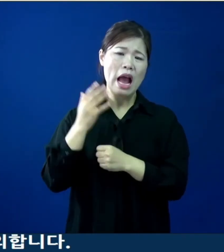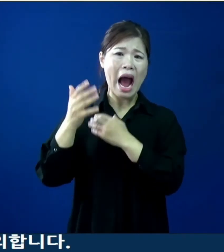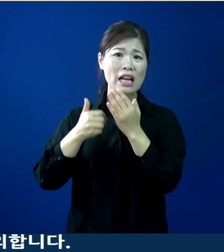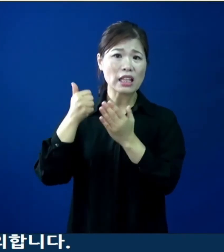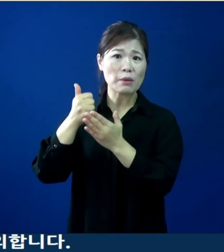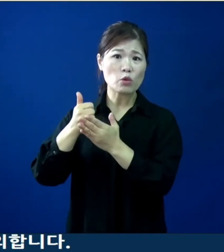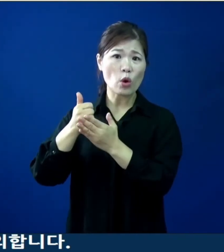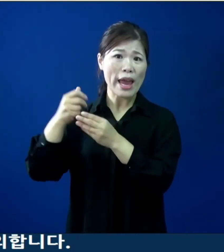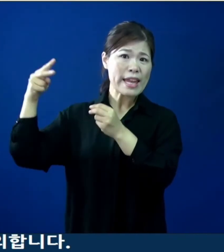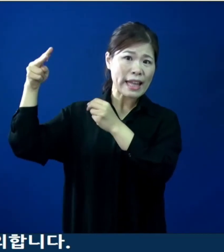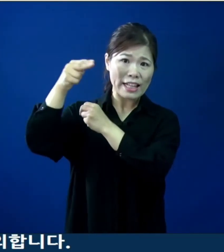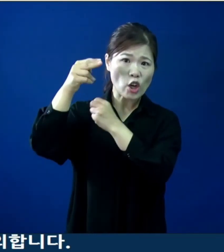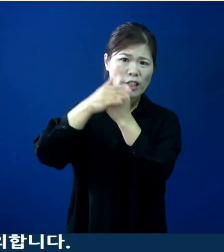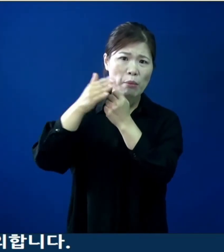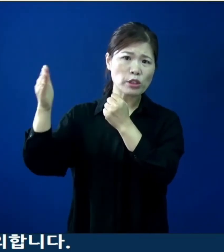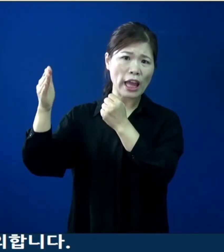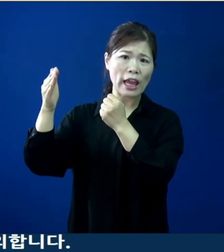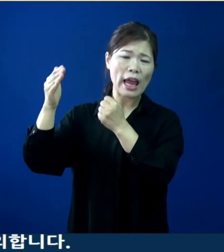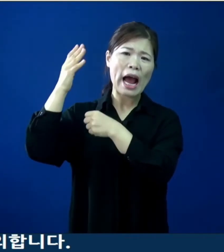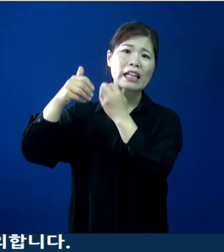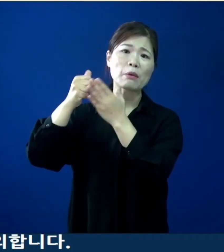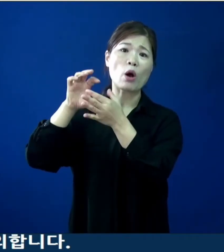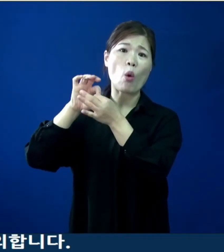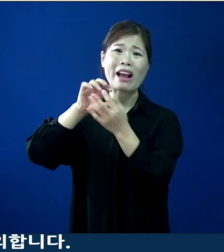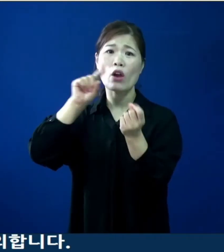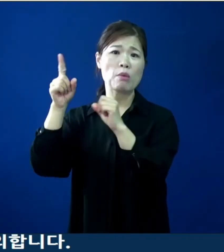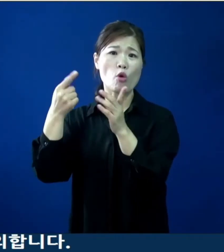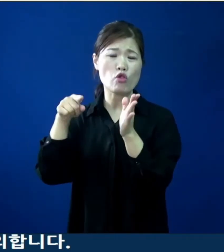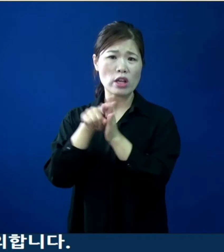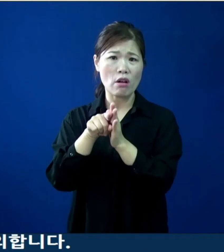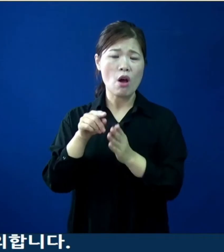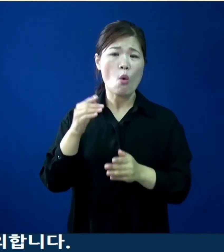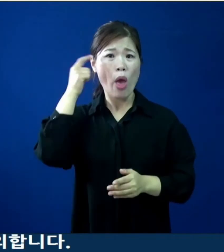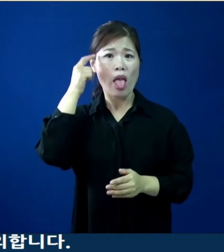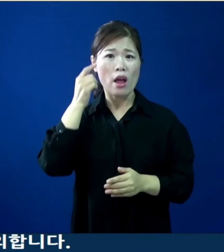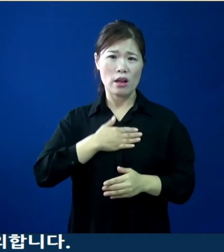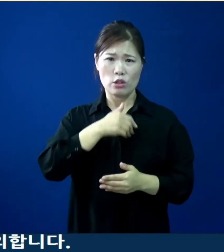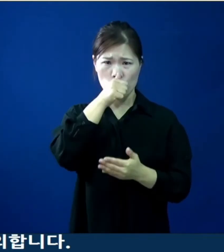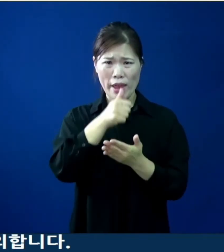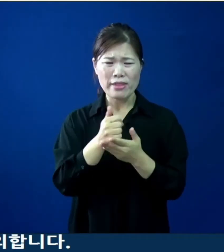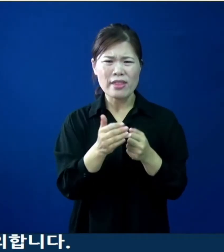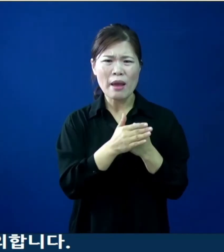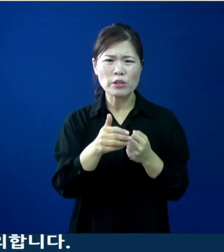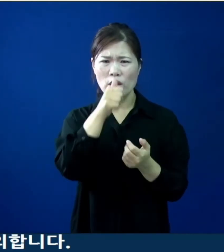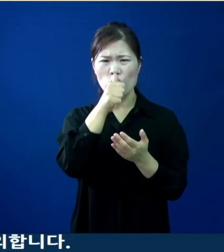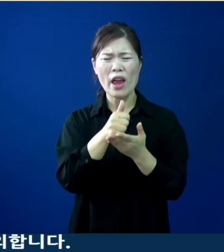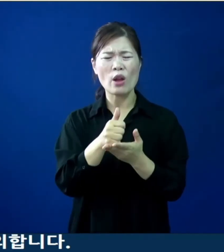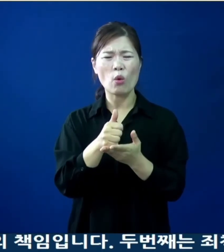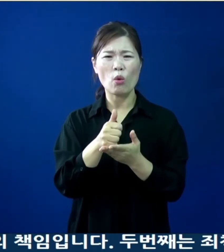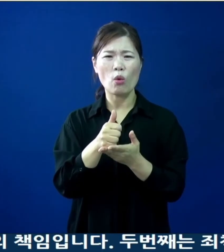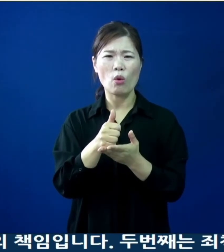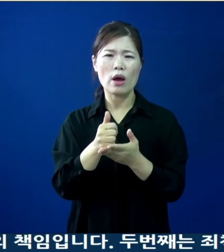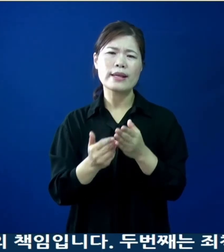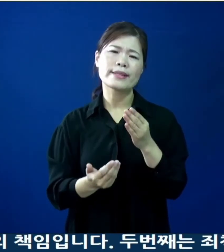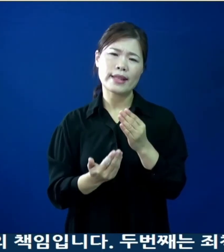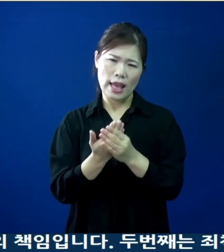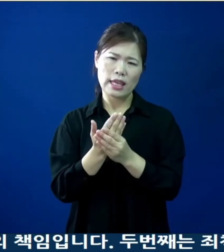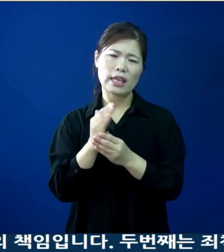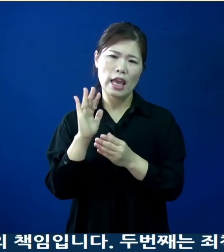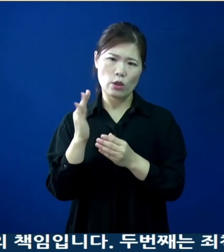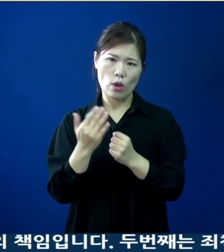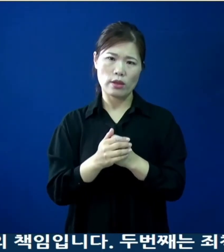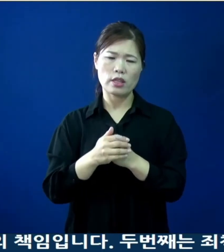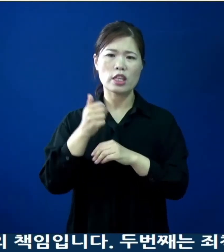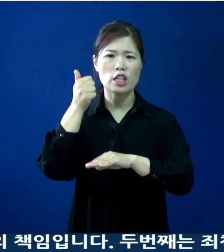관계 회복을 위해서 노력해야 되는 이유가 우리가 죄가 있는데 그 죄로 인하여 생긴 결과의 한 부분을